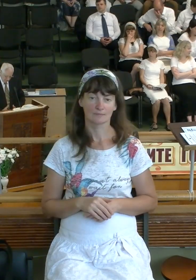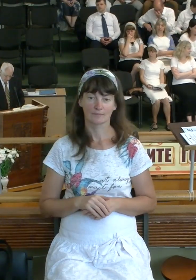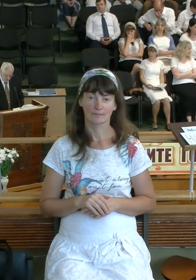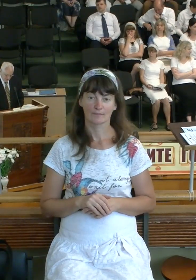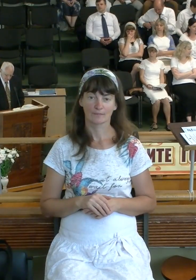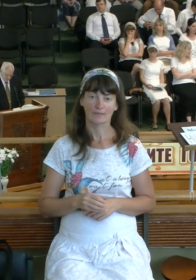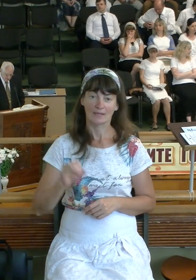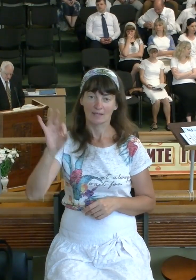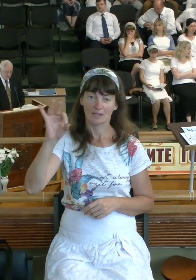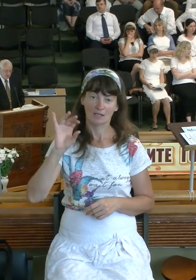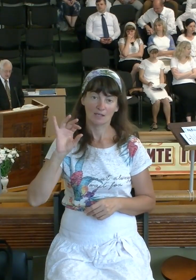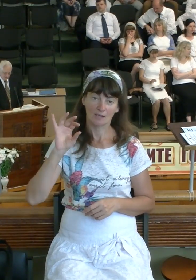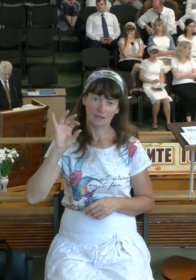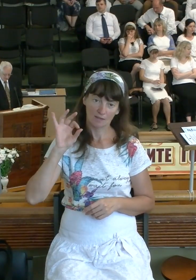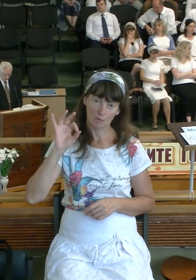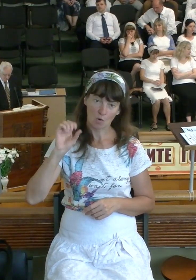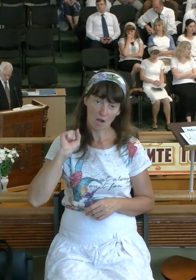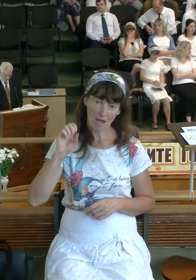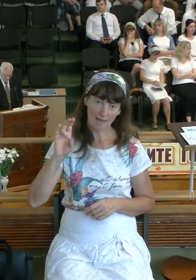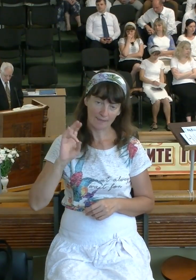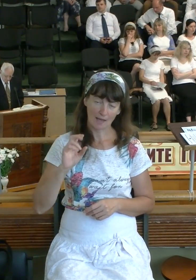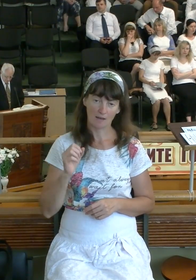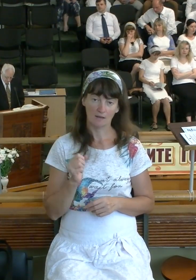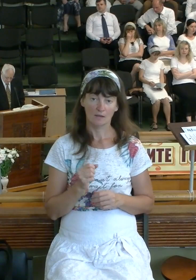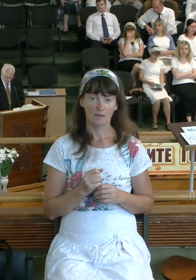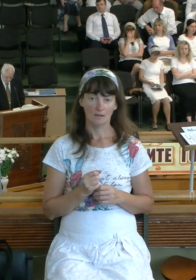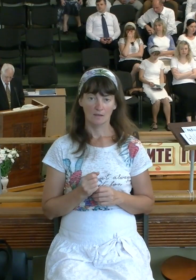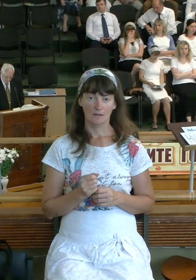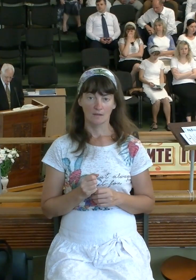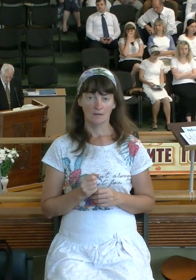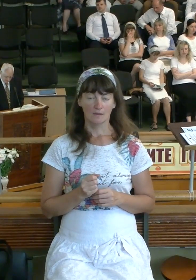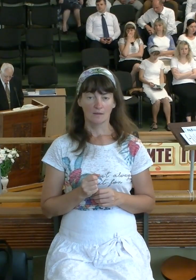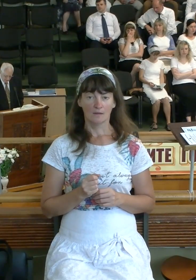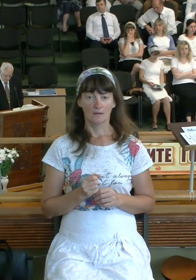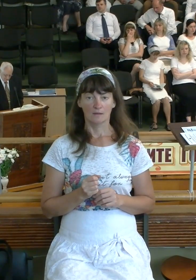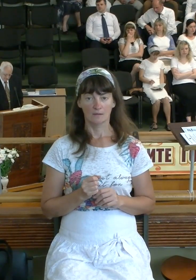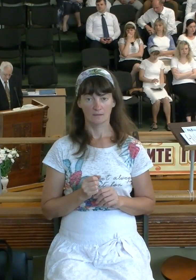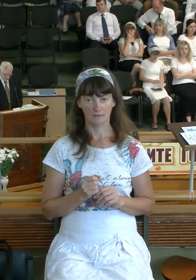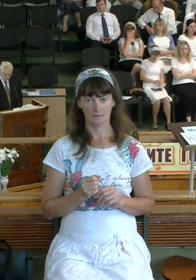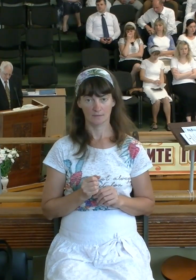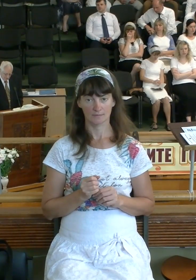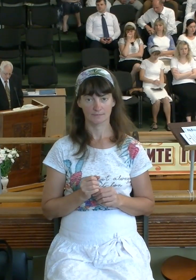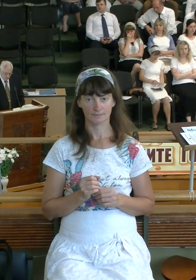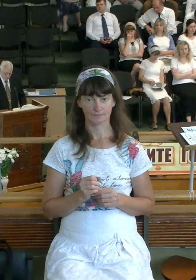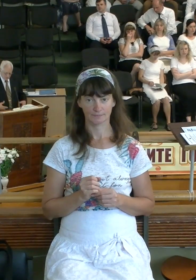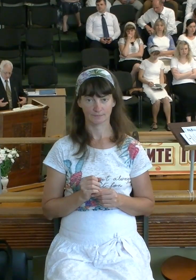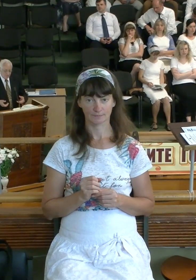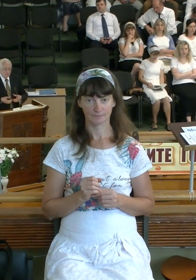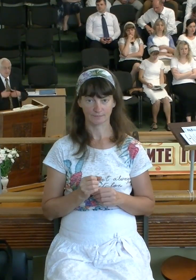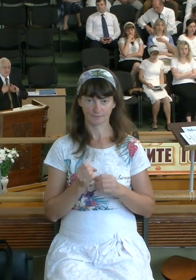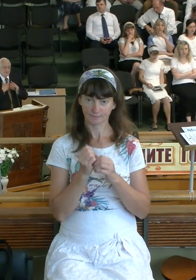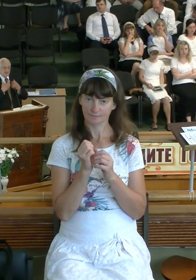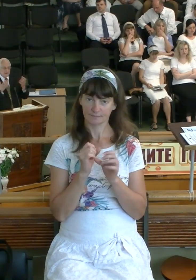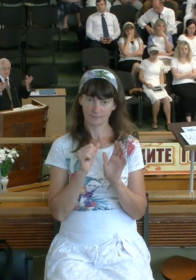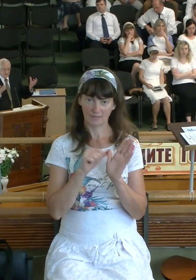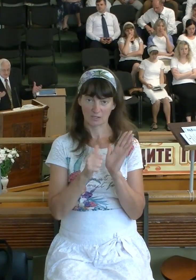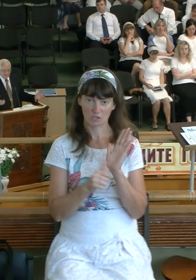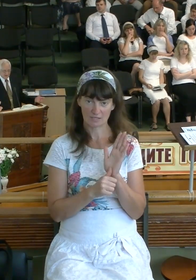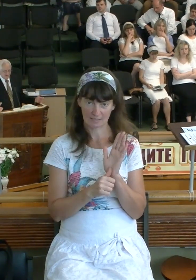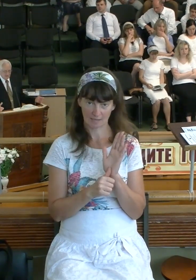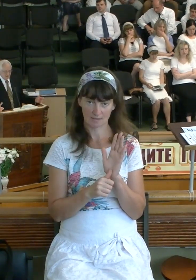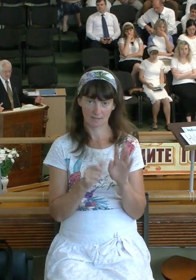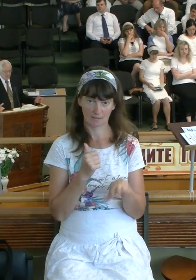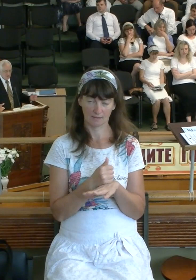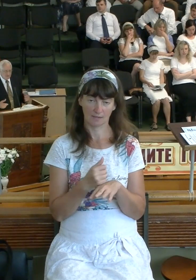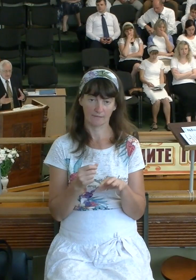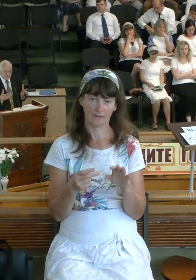Иоанна 16:4 и 15:26 Иоанна. Это Дух, который прославляет